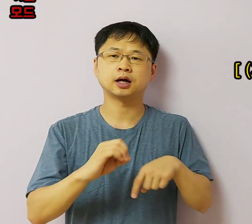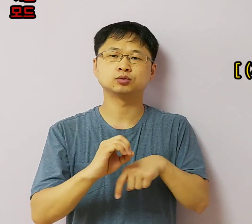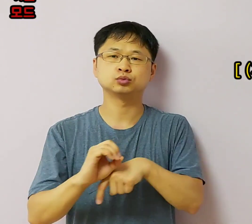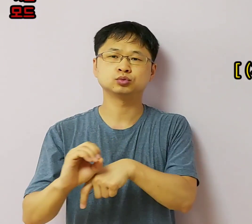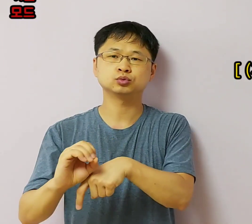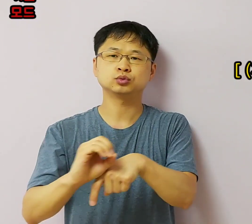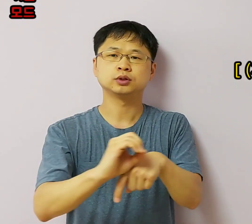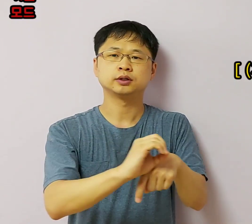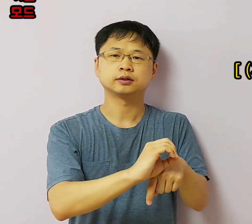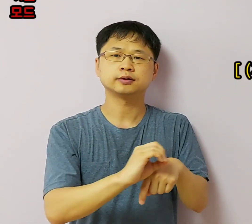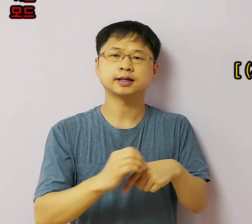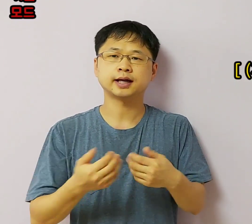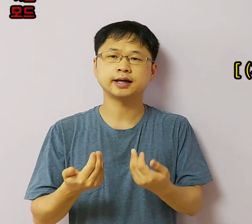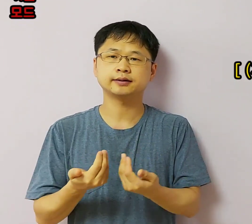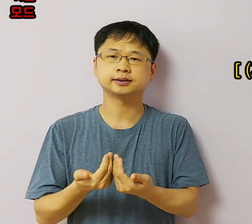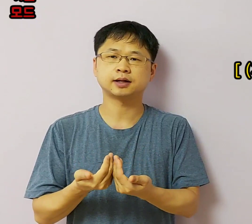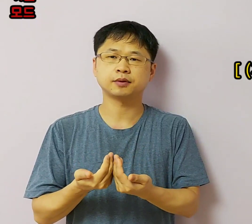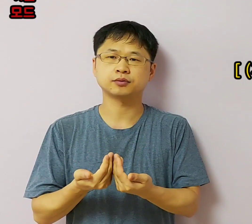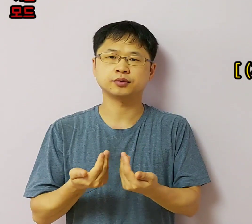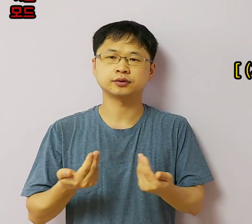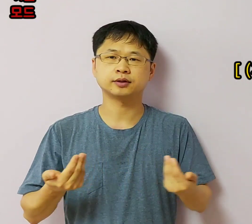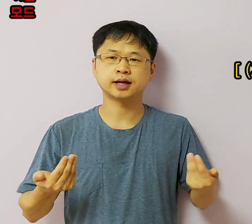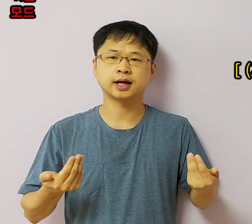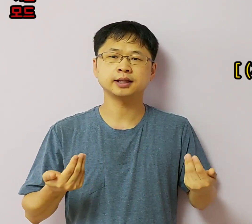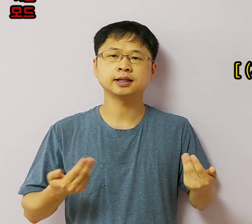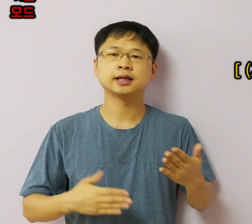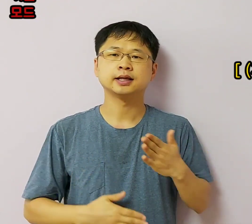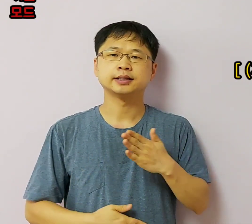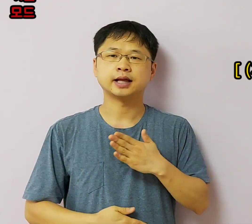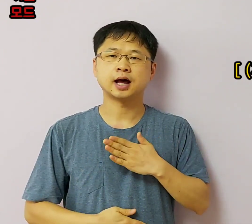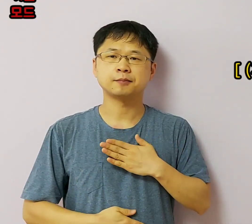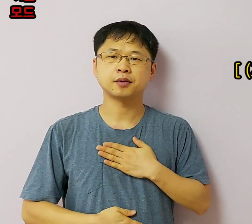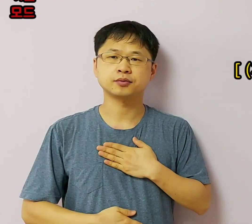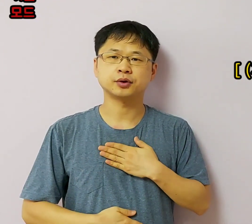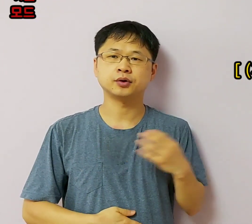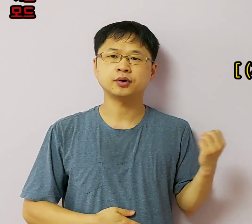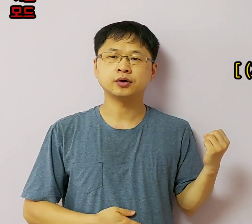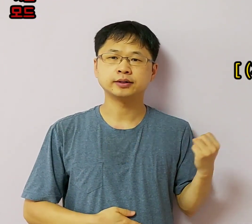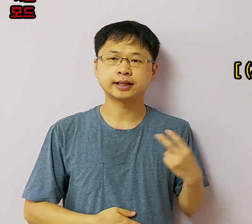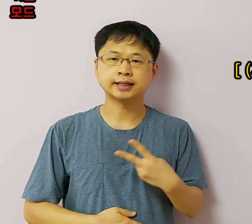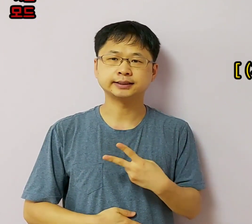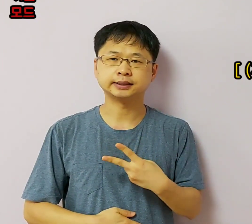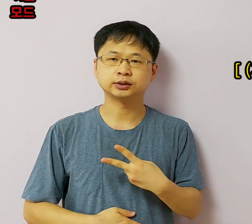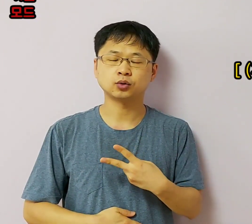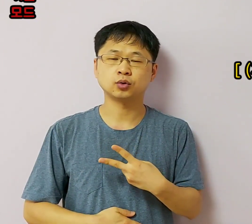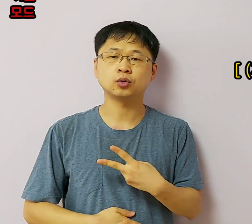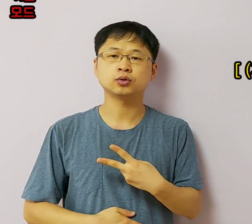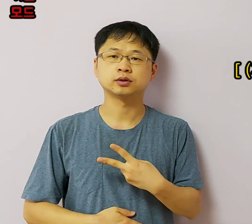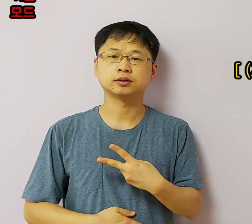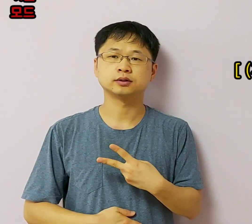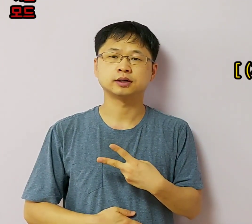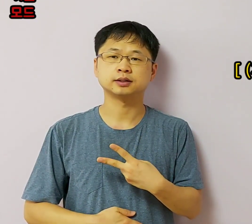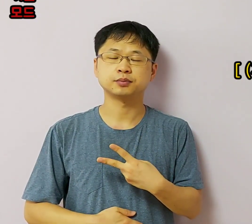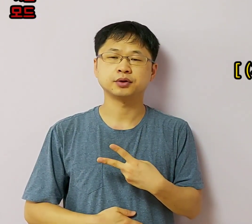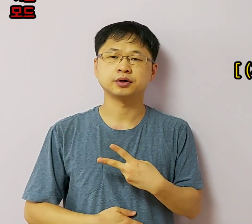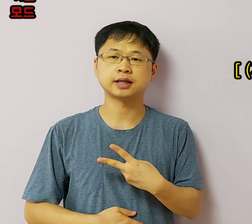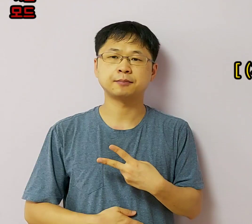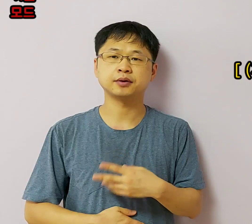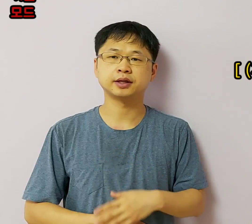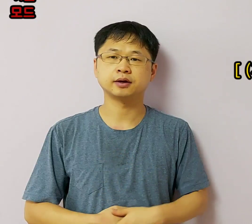다시입니다. 떠나다 헤어지다 배웠고요. 떠난 나 배웠고요. 다시 또 라는 표현 다